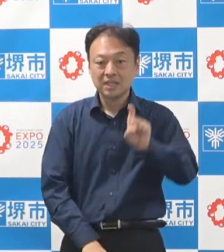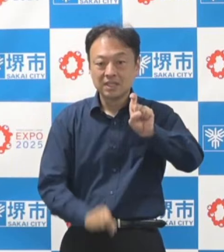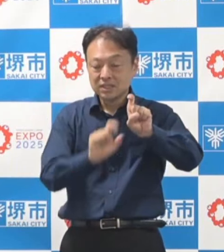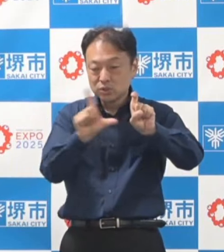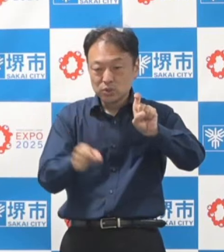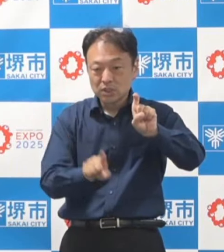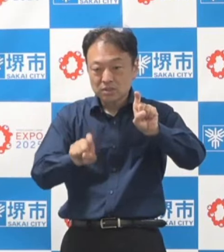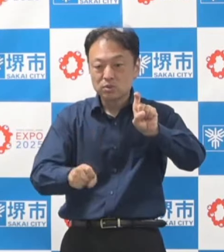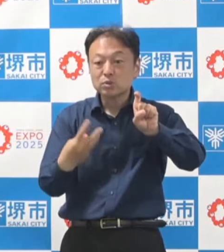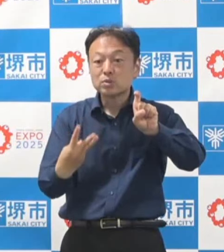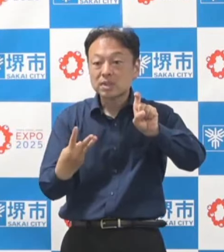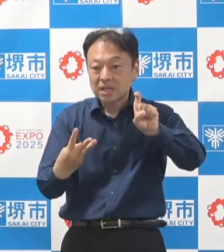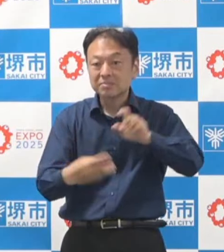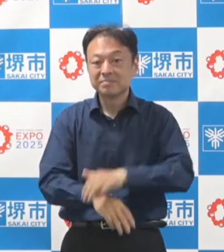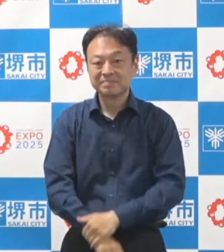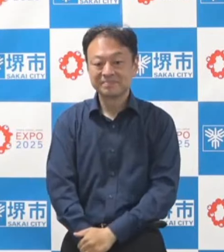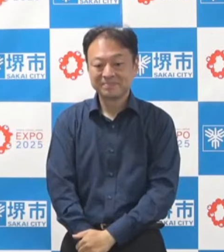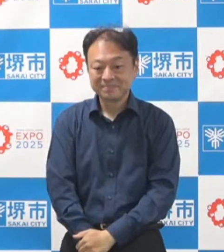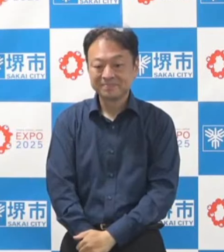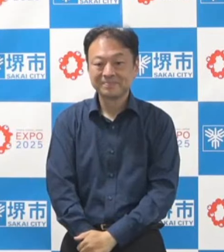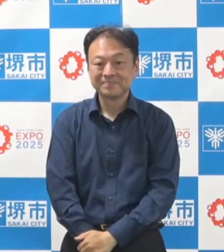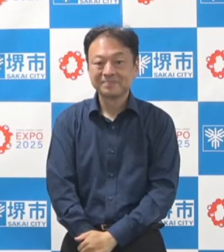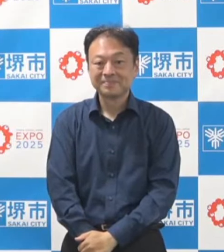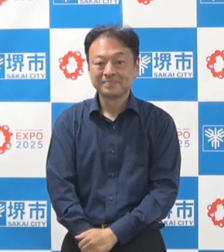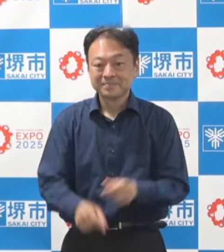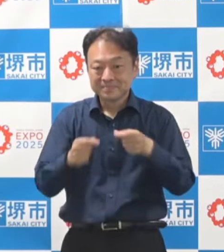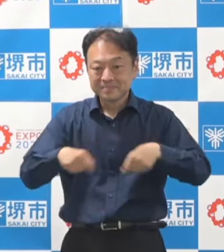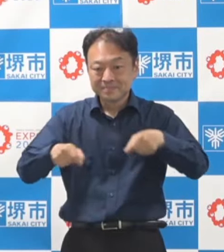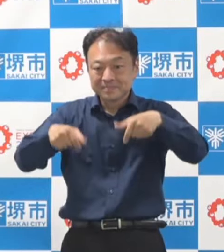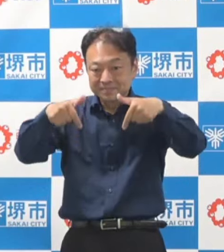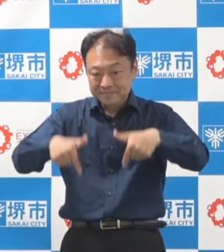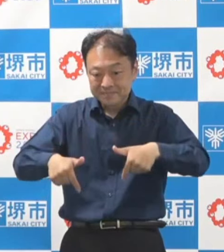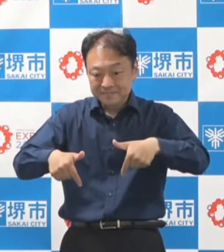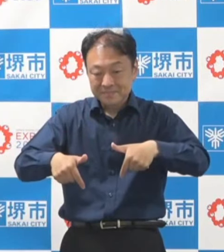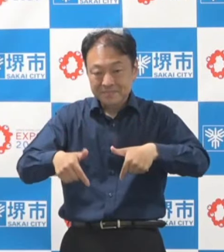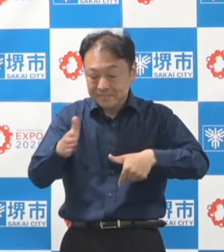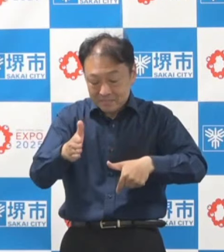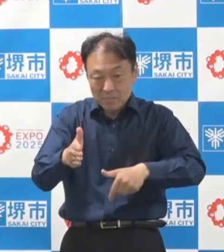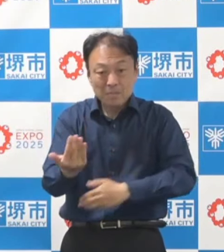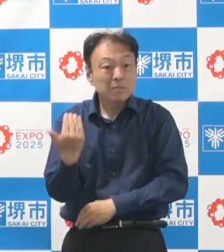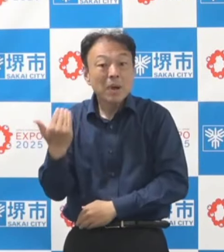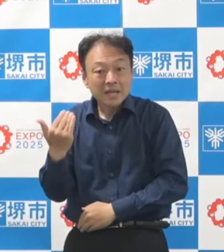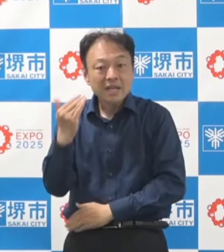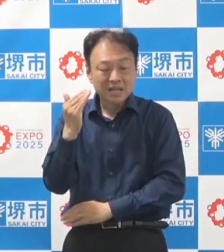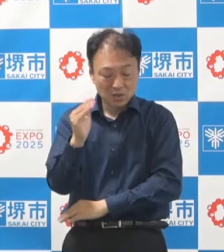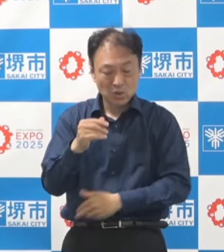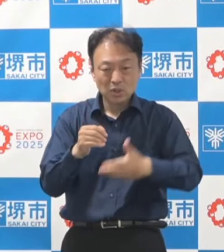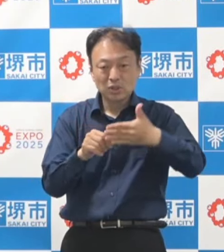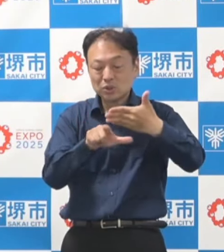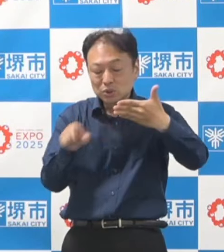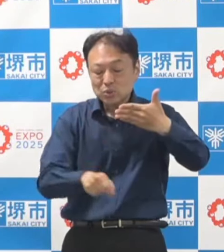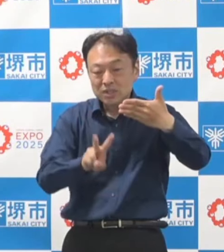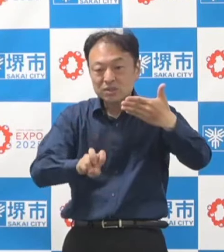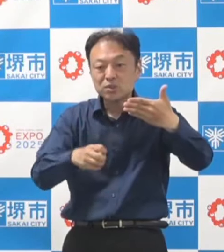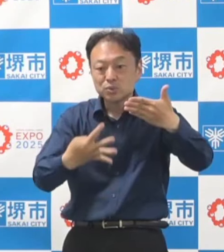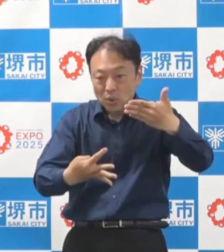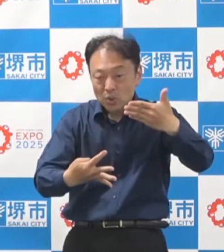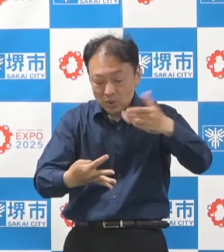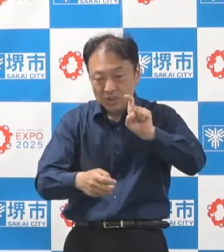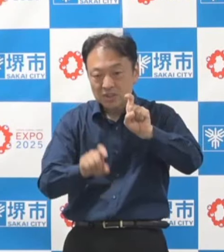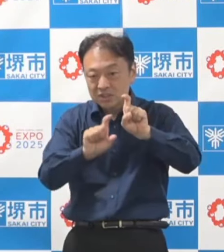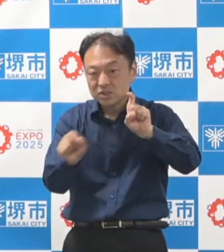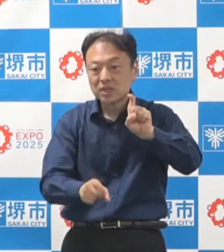には、はい、関西大学講演会はまず最初ですね、9月22日と10月6日、こ